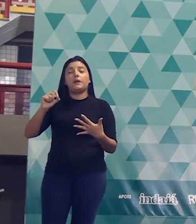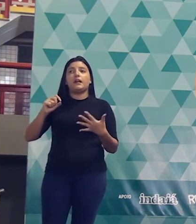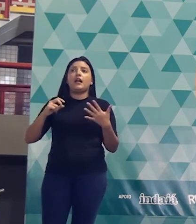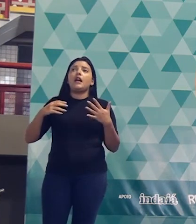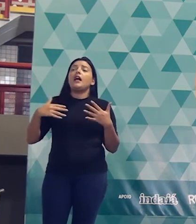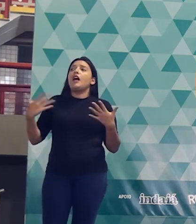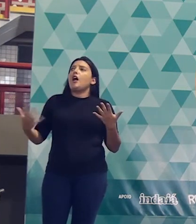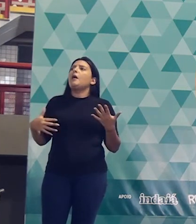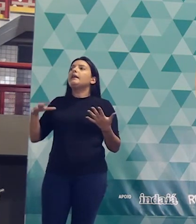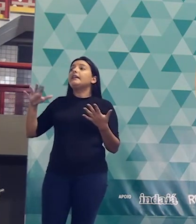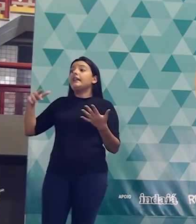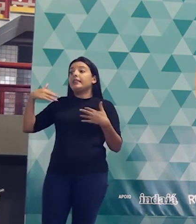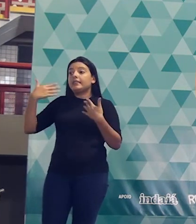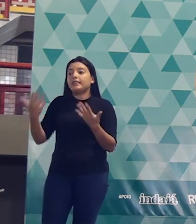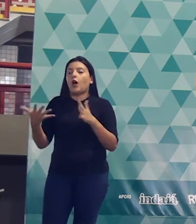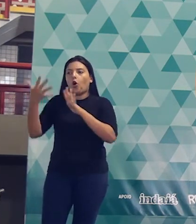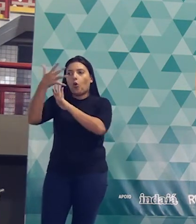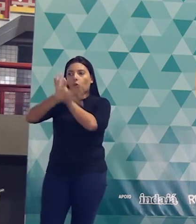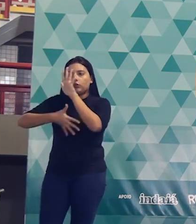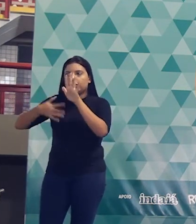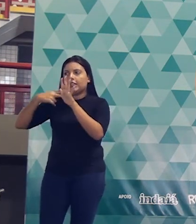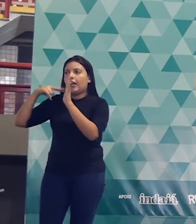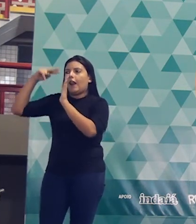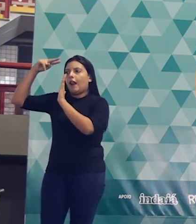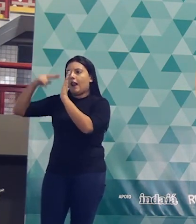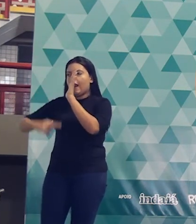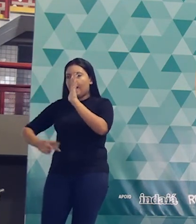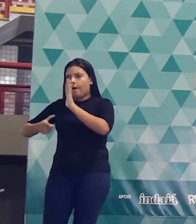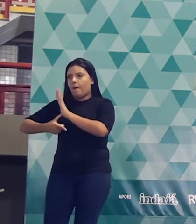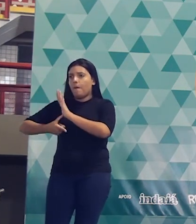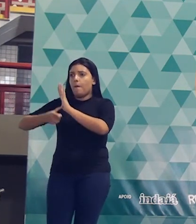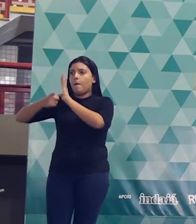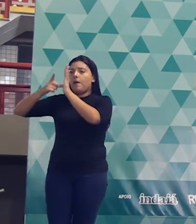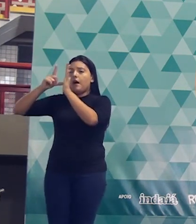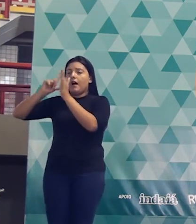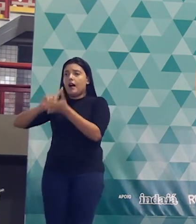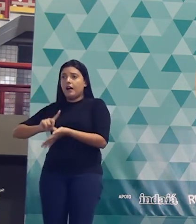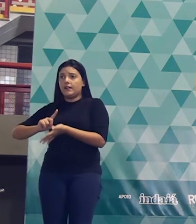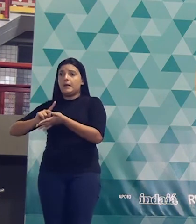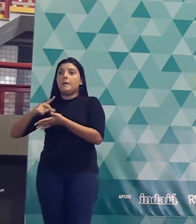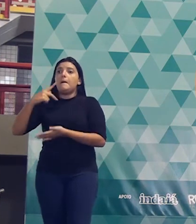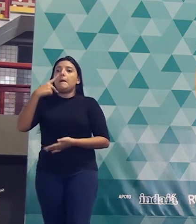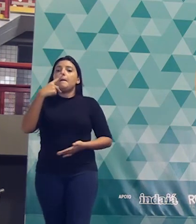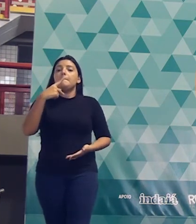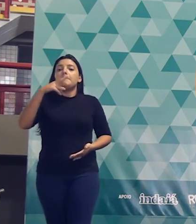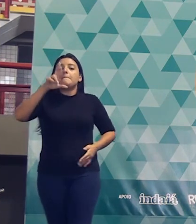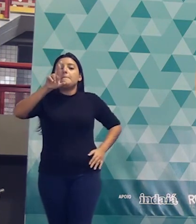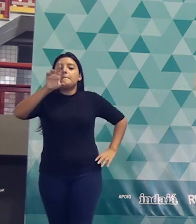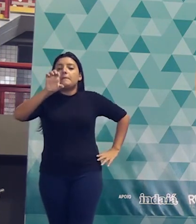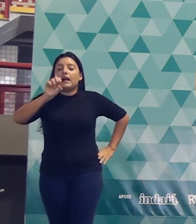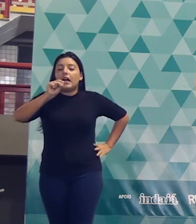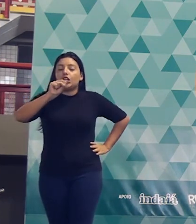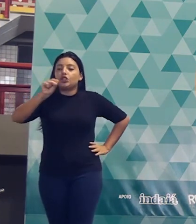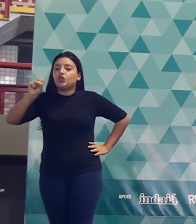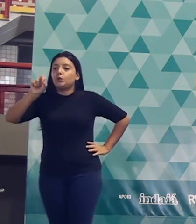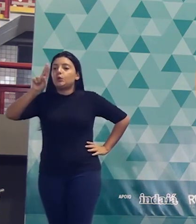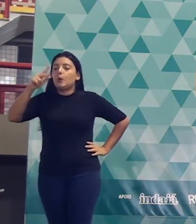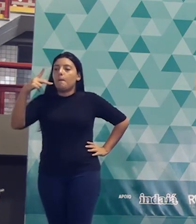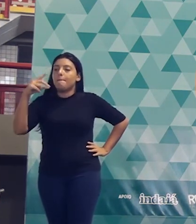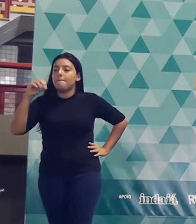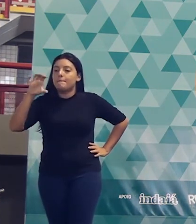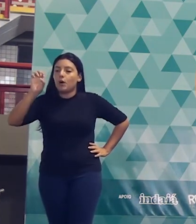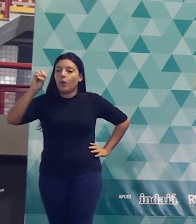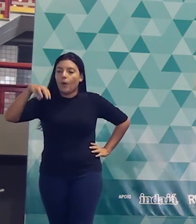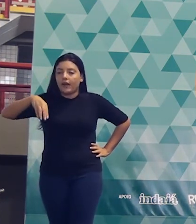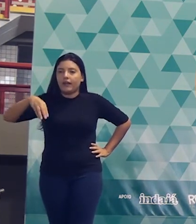leitura do texto anterior, pressupõe-se que. Ou, com base na leitura